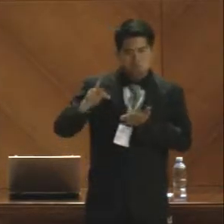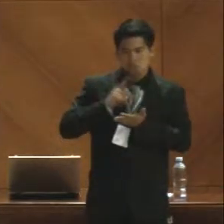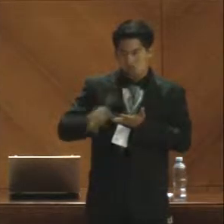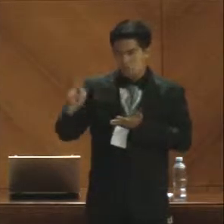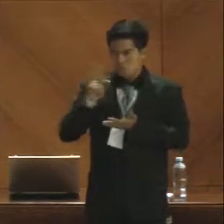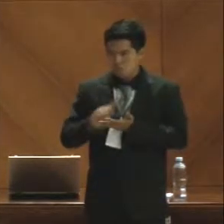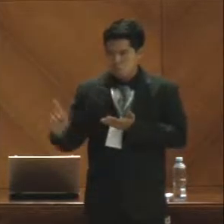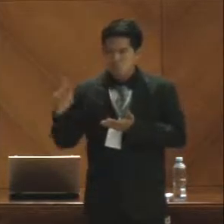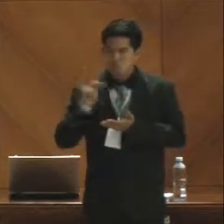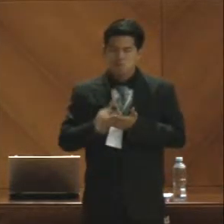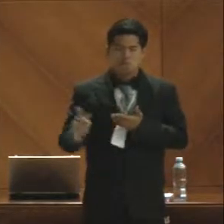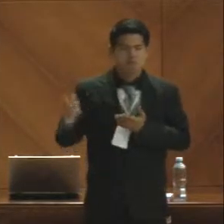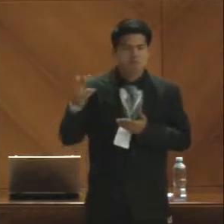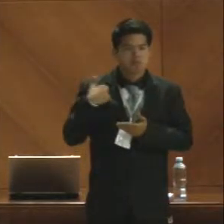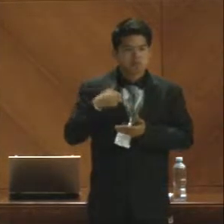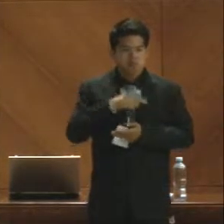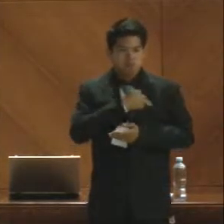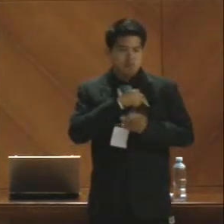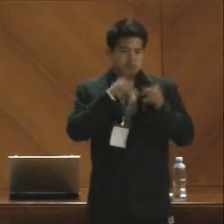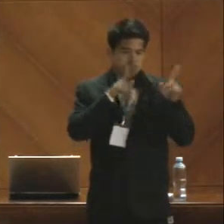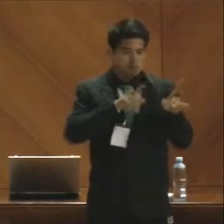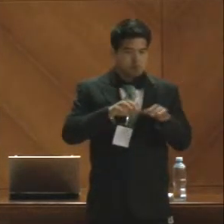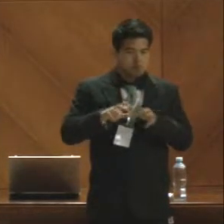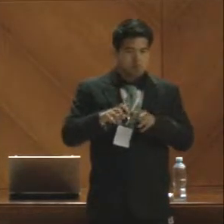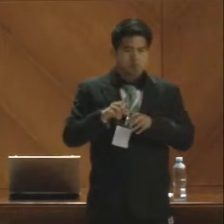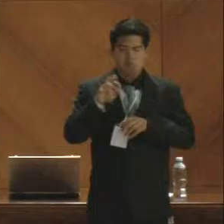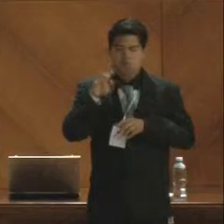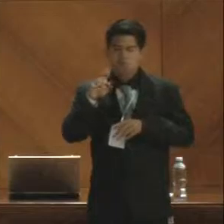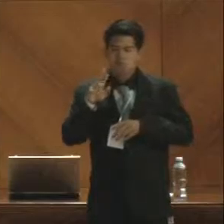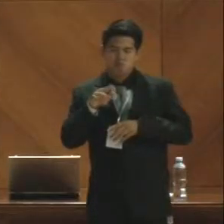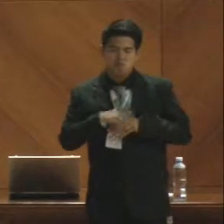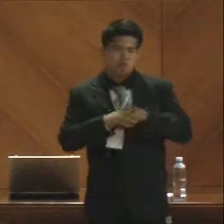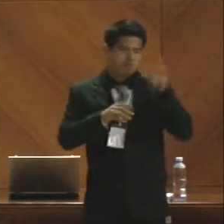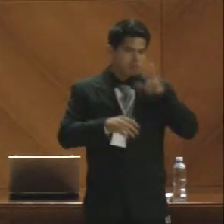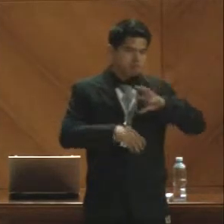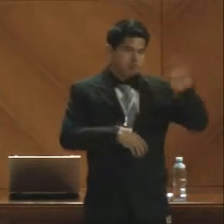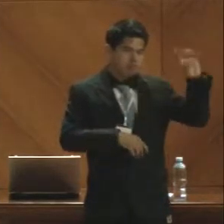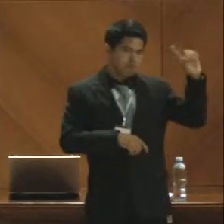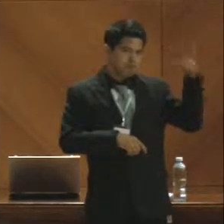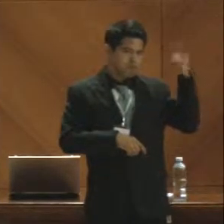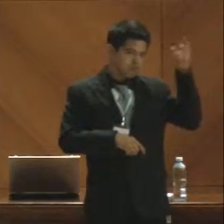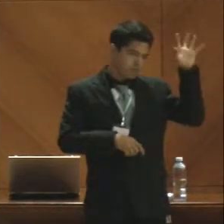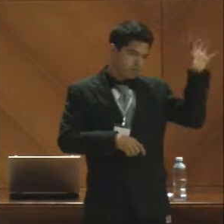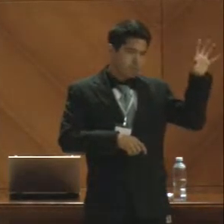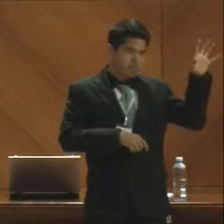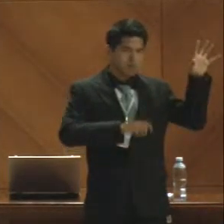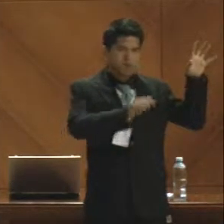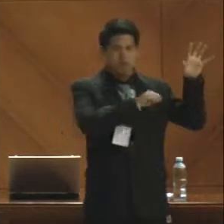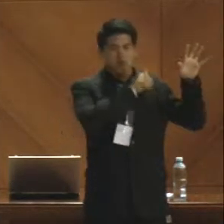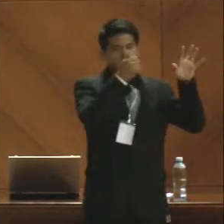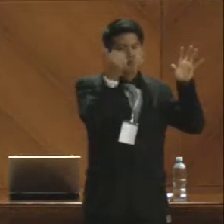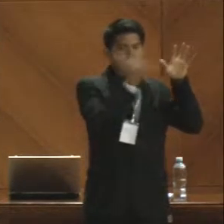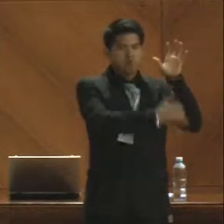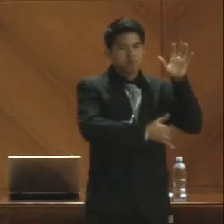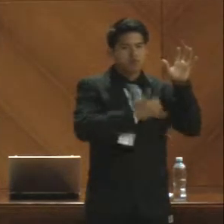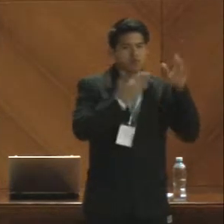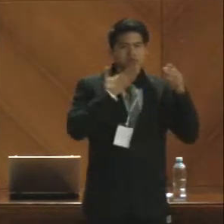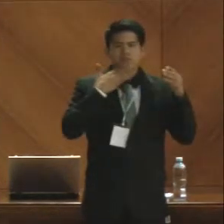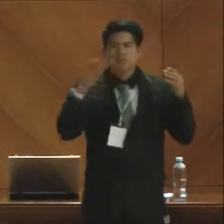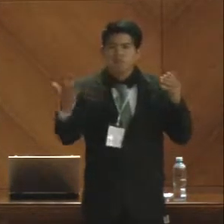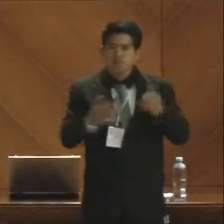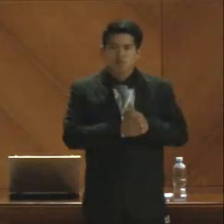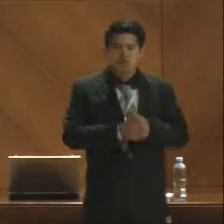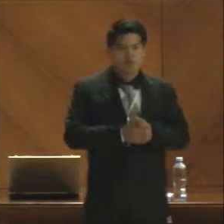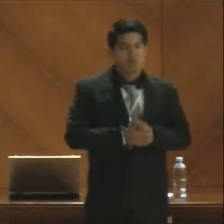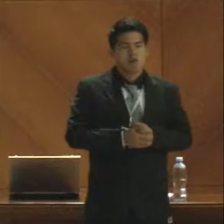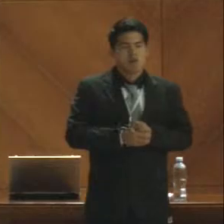Pagar licencias para usar las computadoras es pagar un impuesto a una transnacional y ese dinero se va fuera del país. Pagar a una empresa por